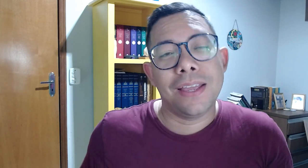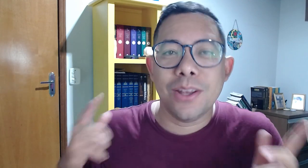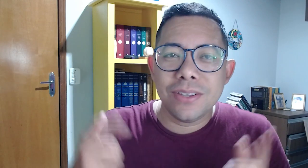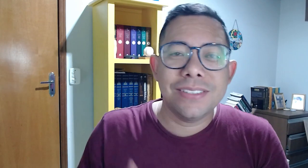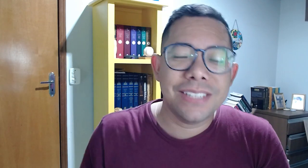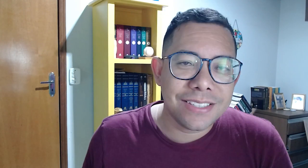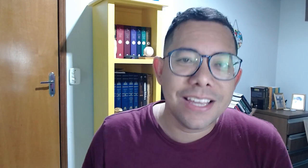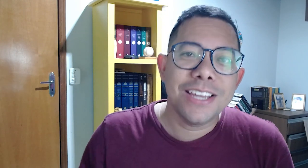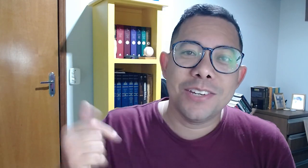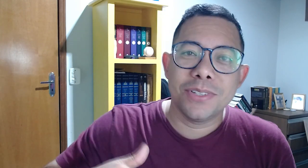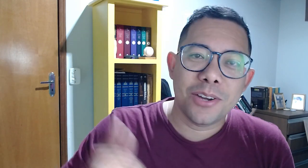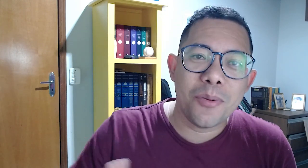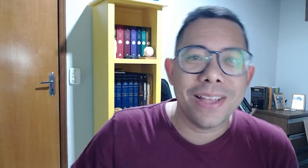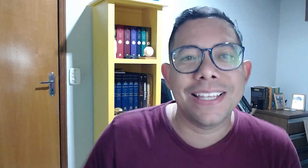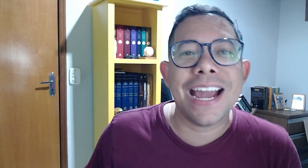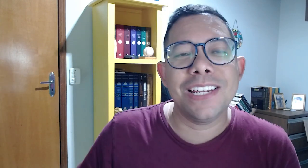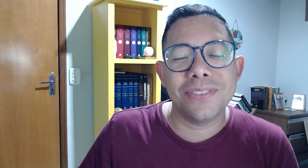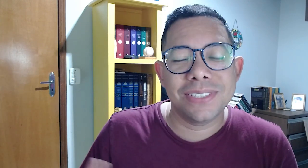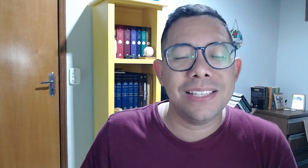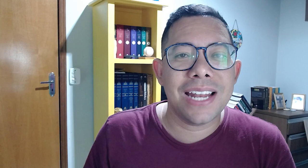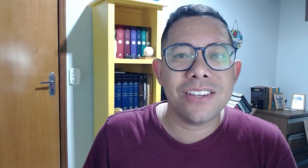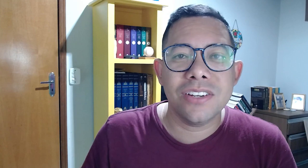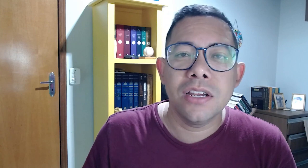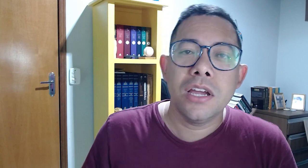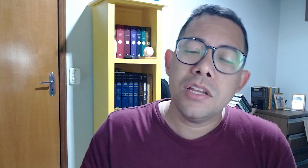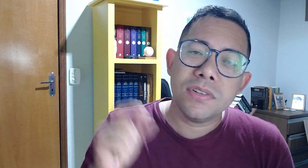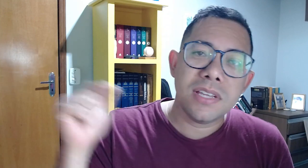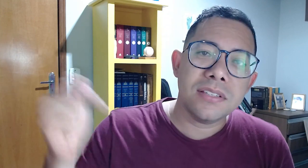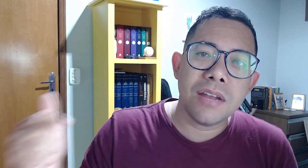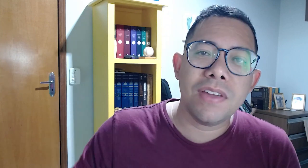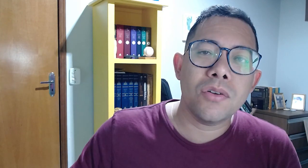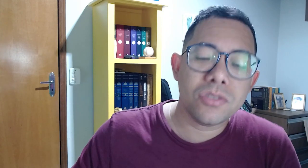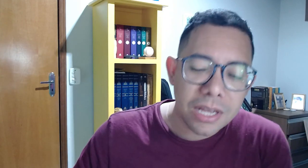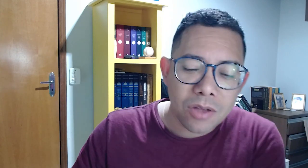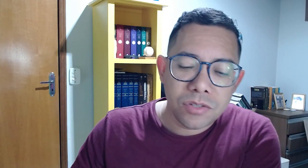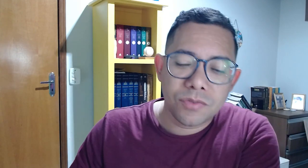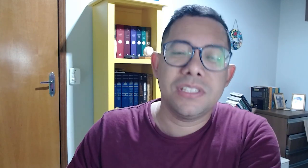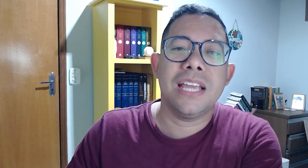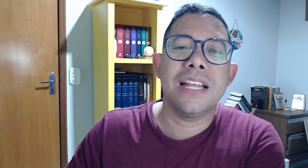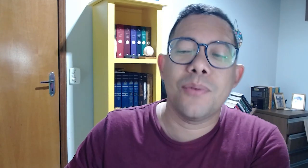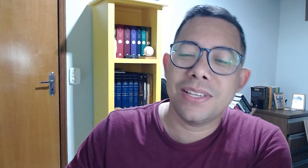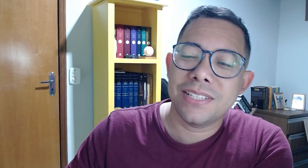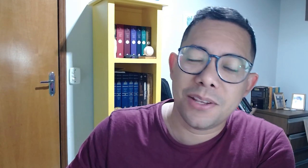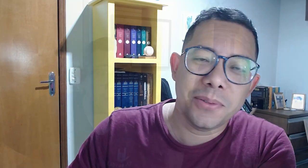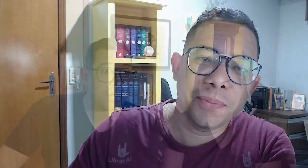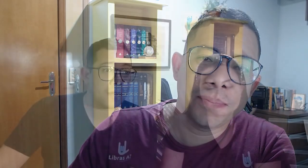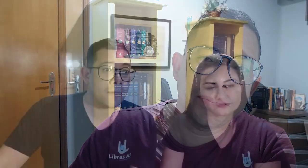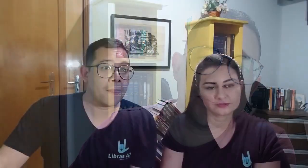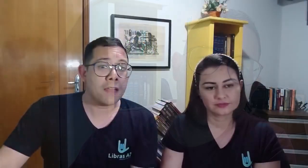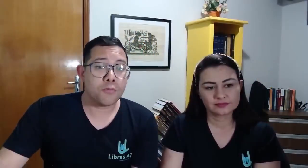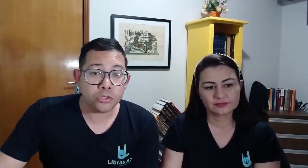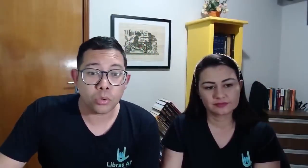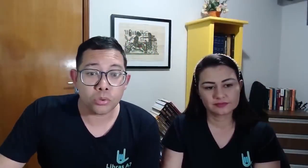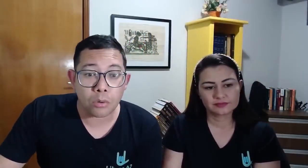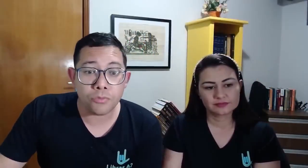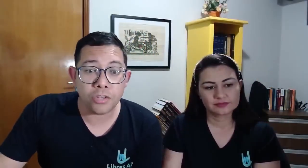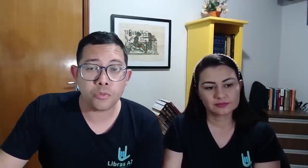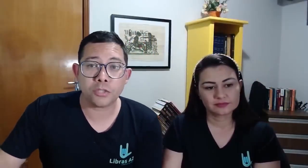não esqueça de você comentar, de você interagir e de você inscrever em nosso canal se você ainda não é inscrito. Vou soltar o vídeo,